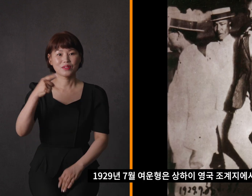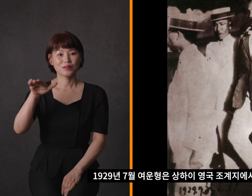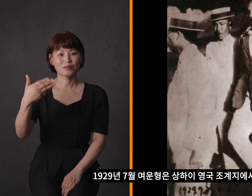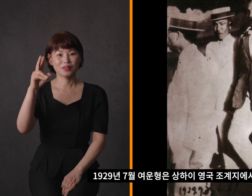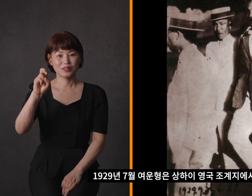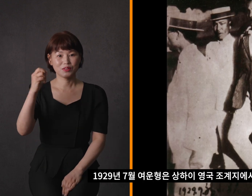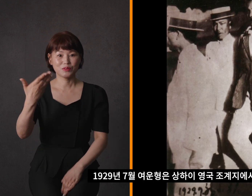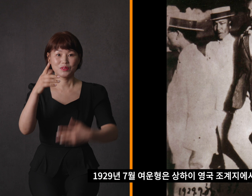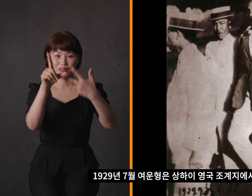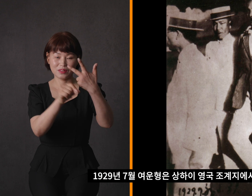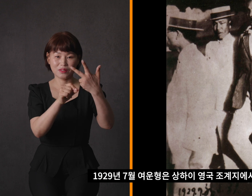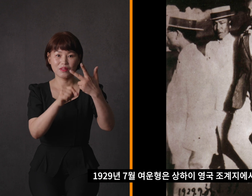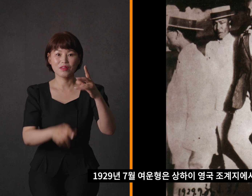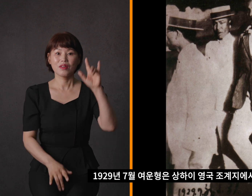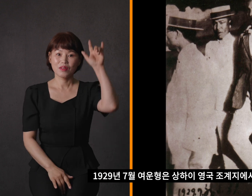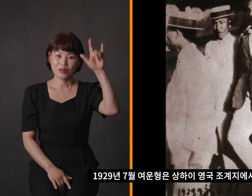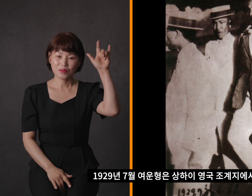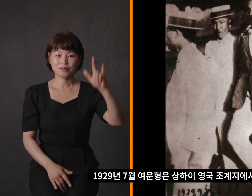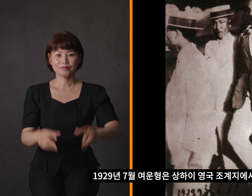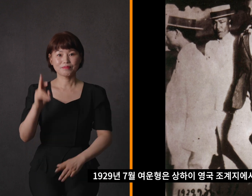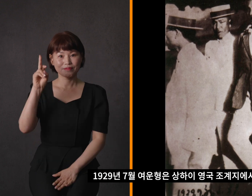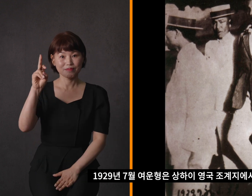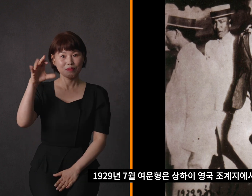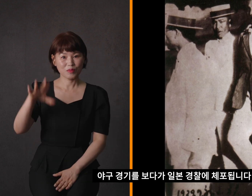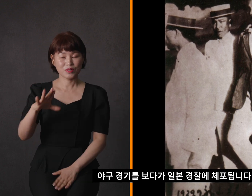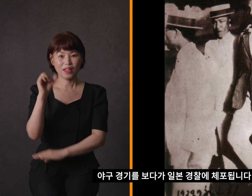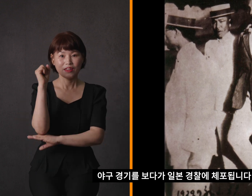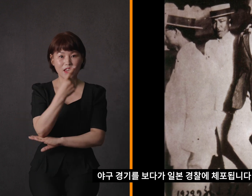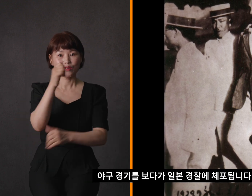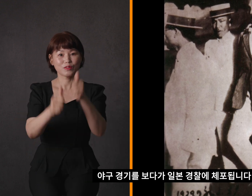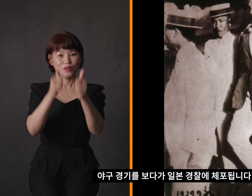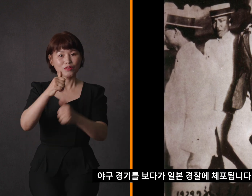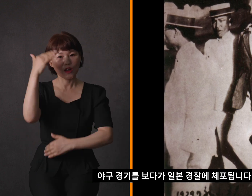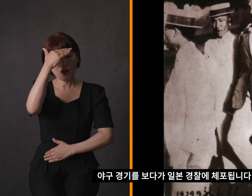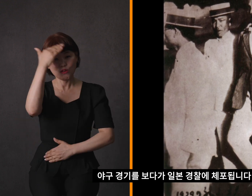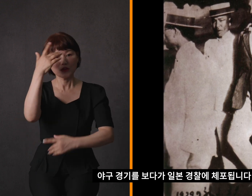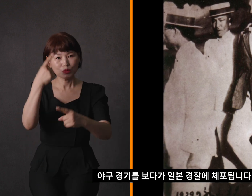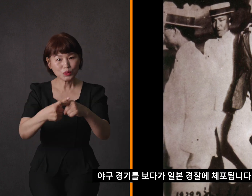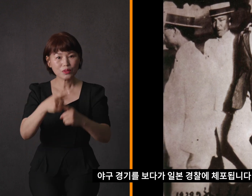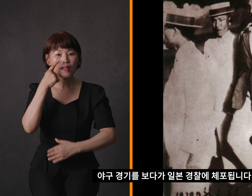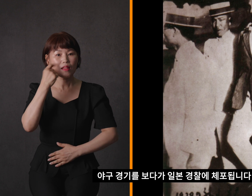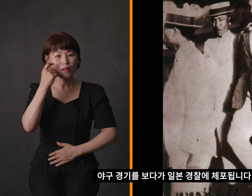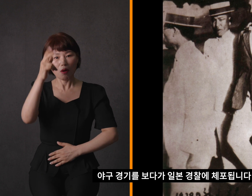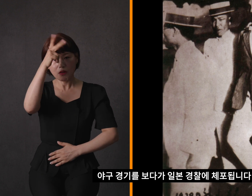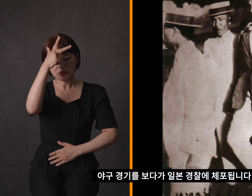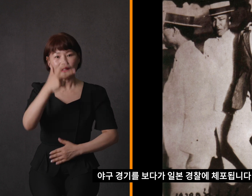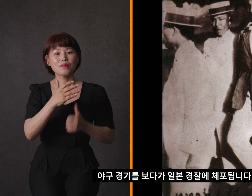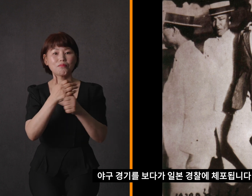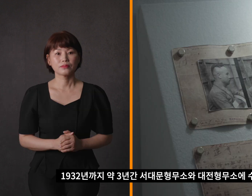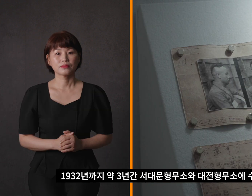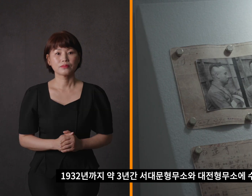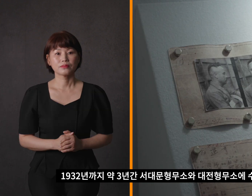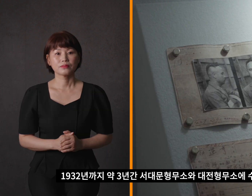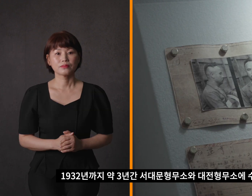1929년 7월 여운형은 상하이 영국 조계지에서 야구 경기를 보다가 일본 경찰에 체포됩니다.